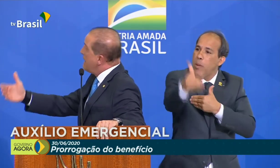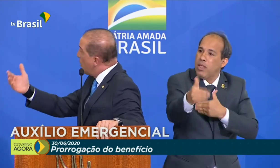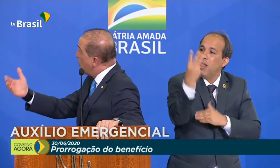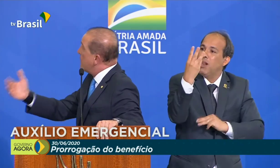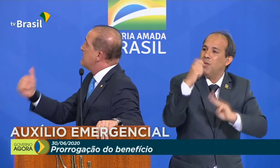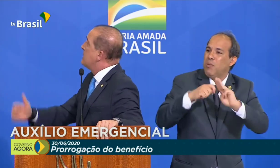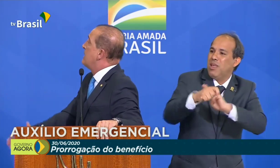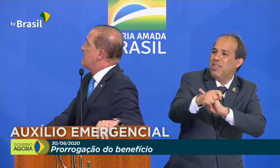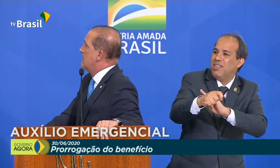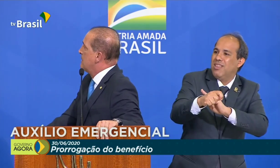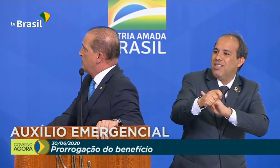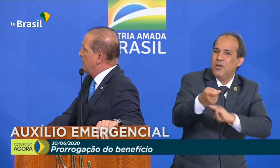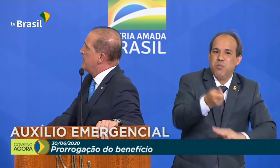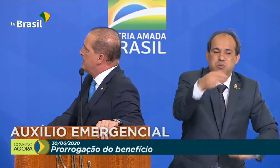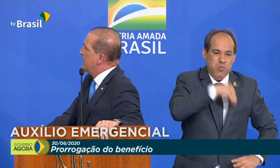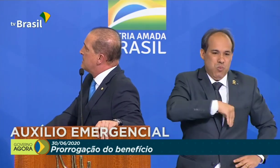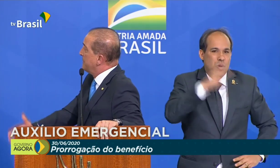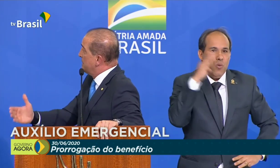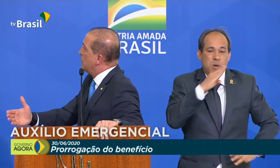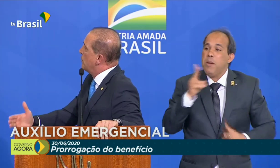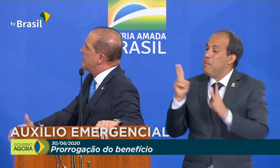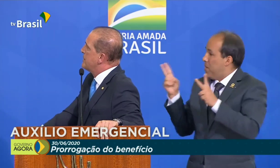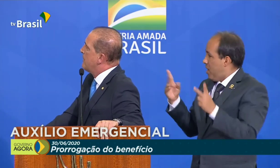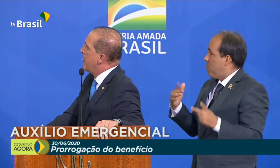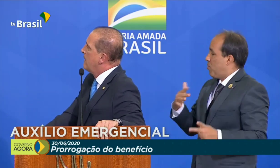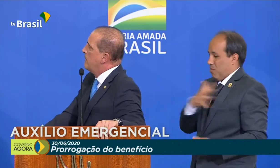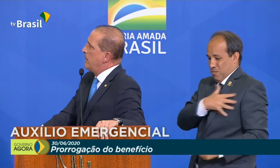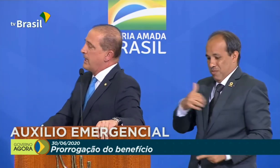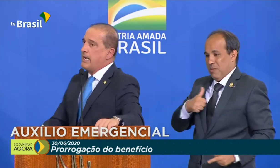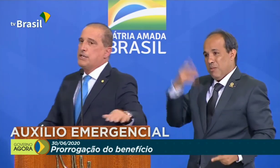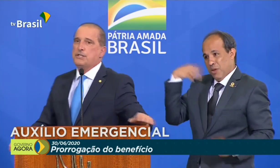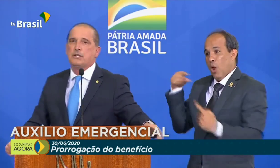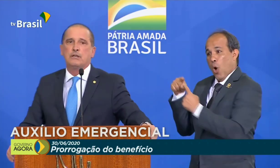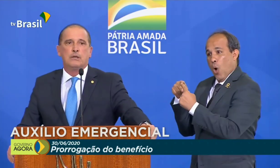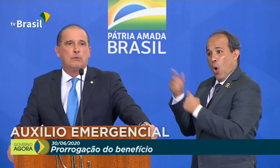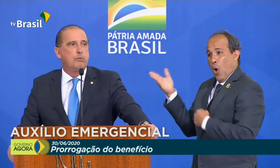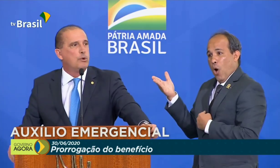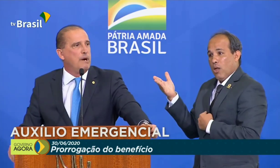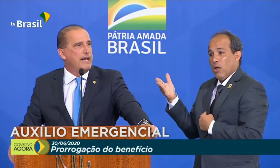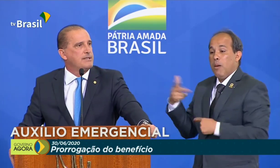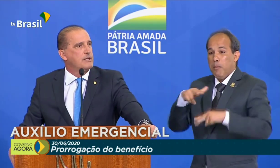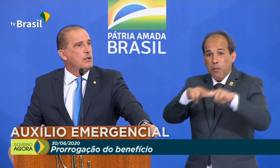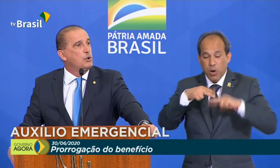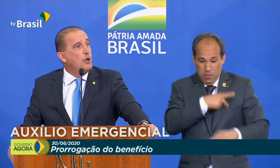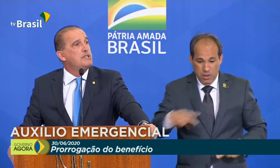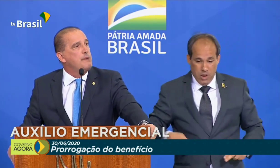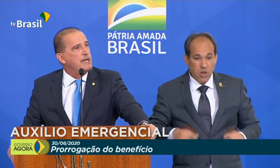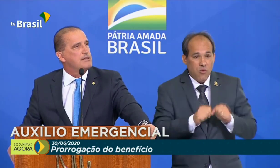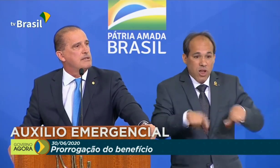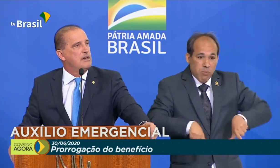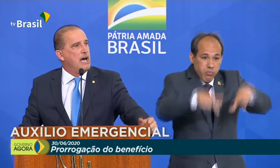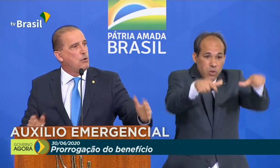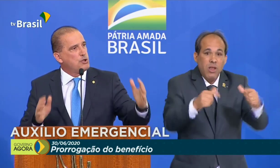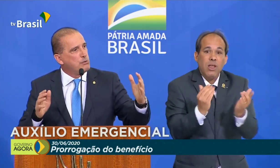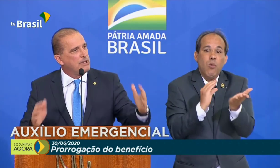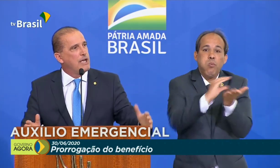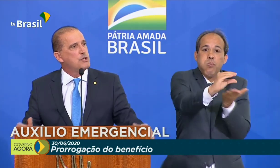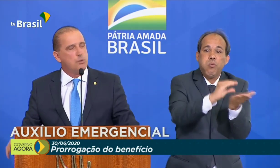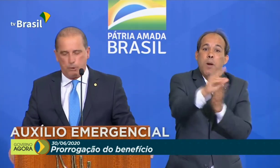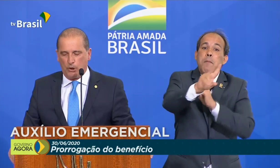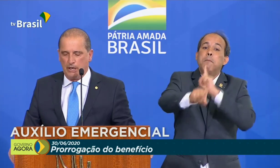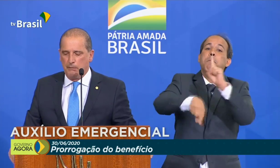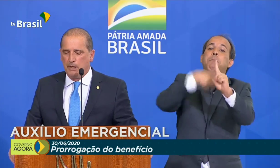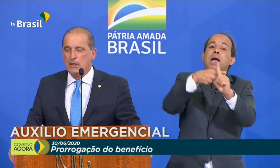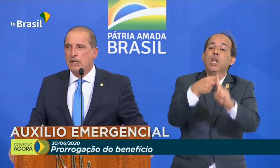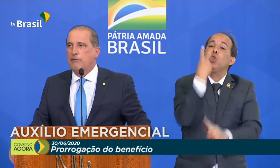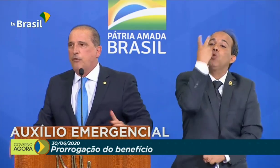emergenciais, e é o que o presidente, senhora Michele, está fazendo hoje, para garantir por mais 2 meses a continuidade